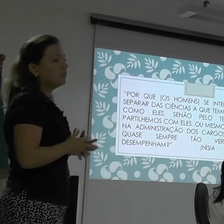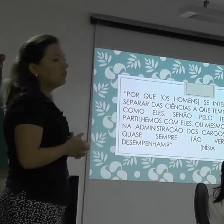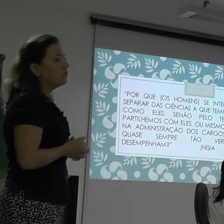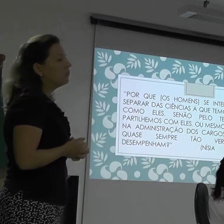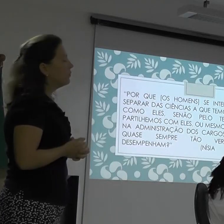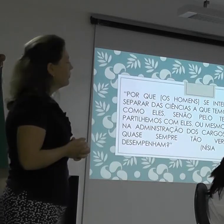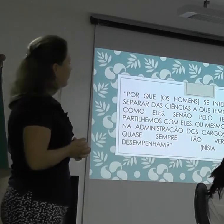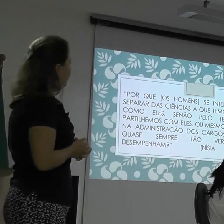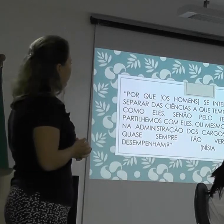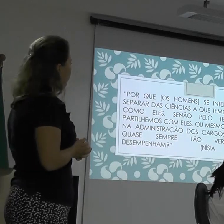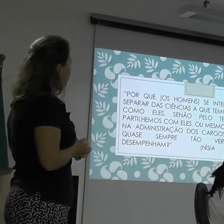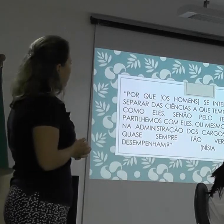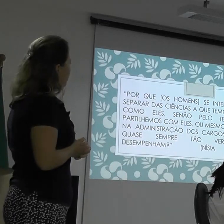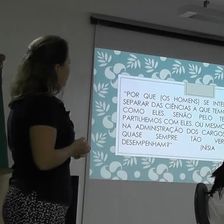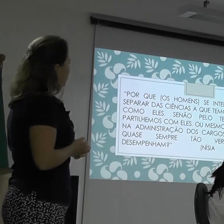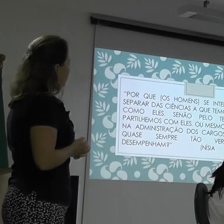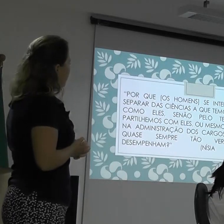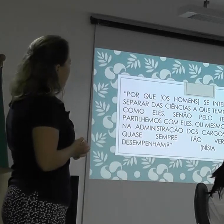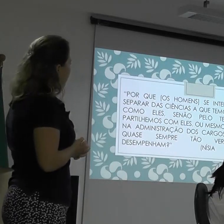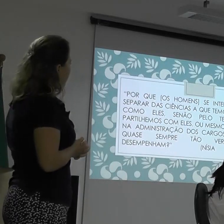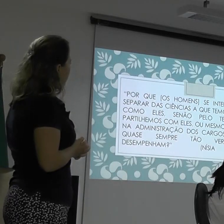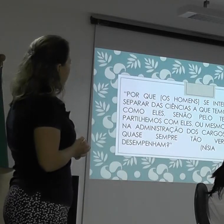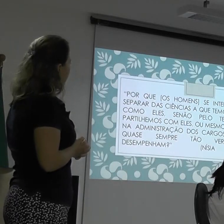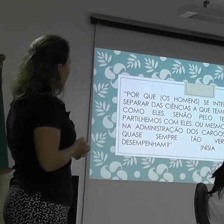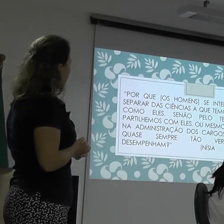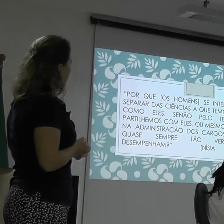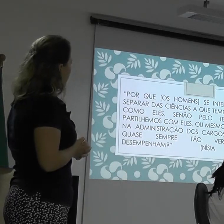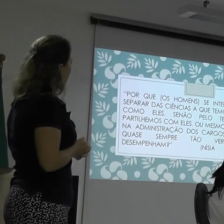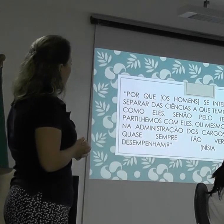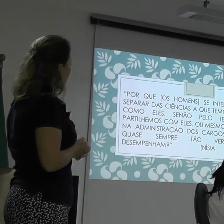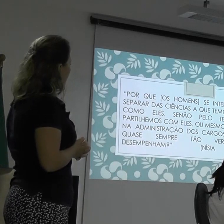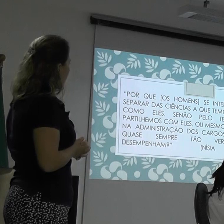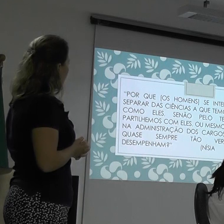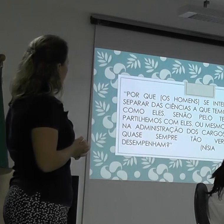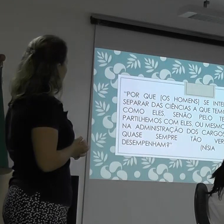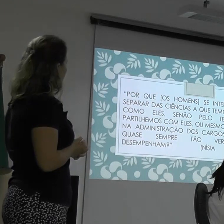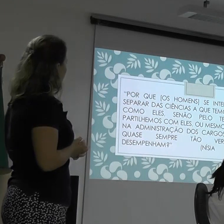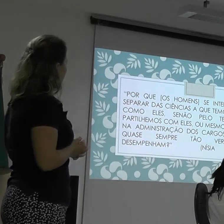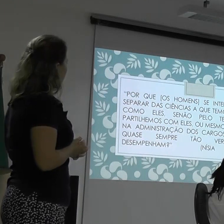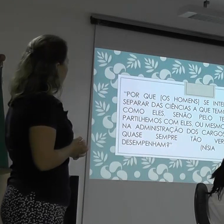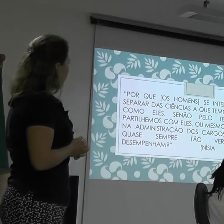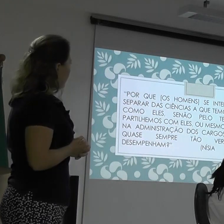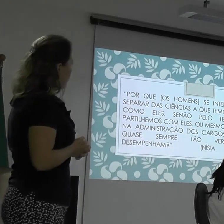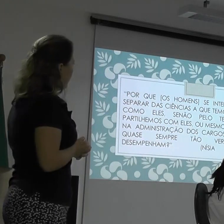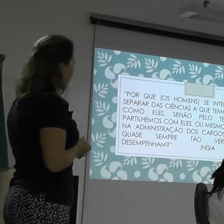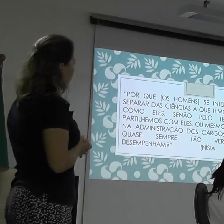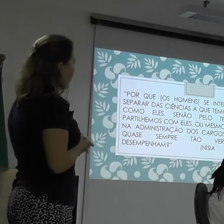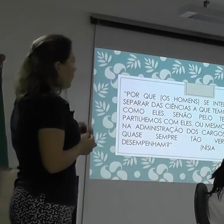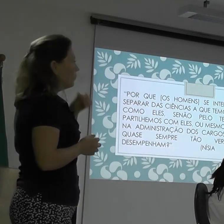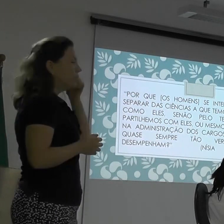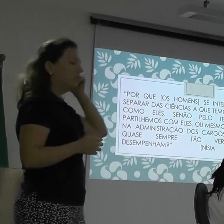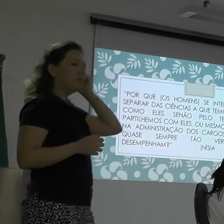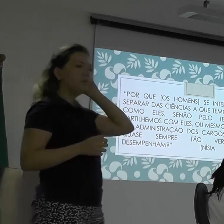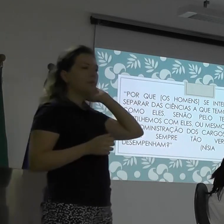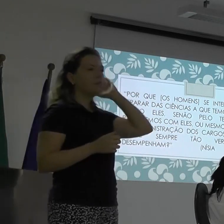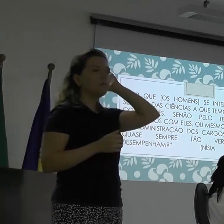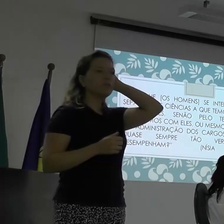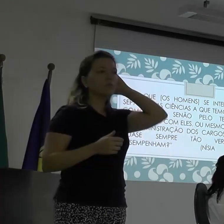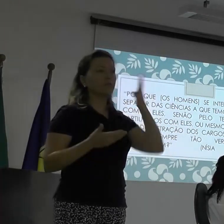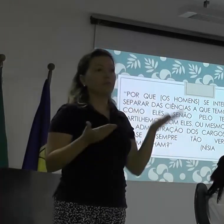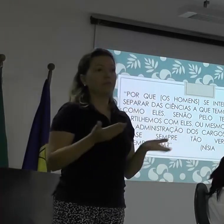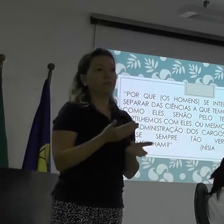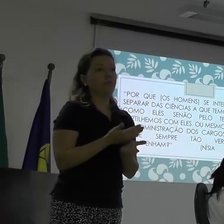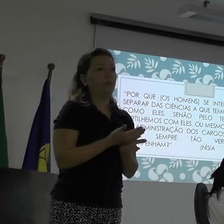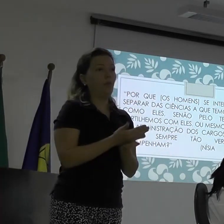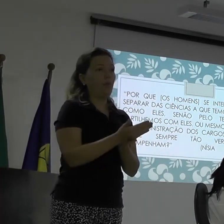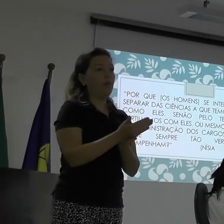na administração dos cargos públicos, que quase sempre tão vergonhosamente desempenham? Aí começa